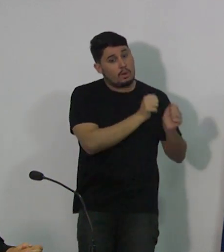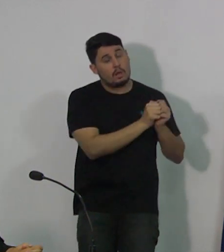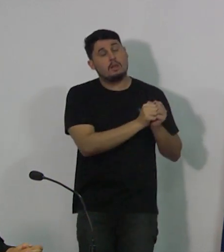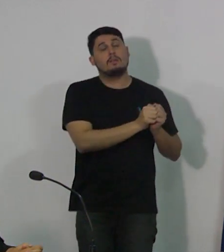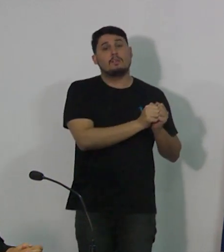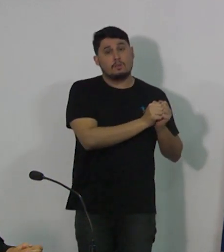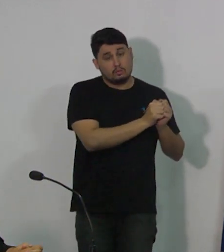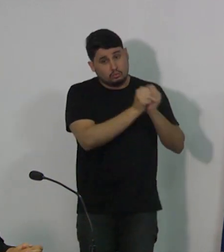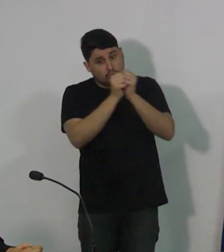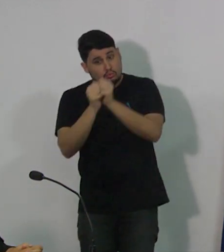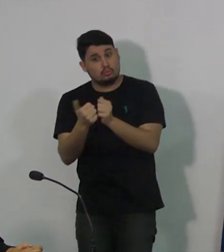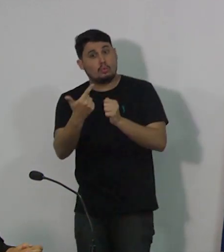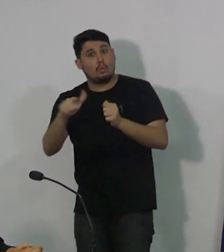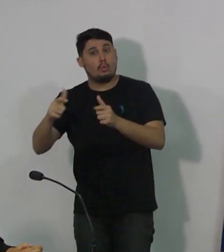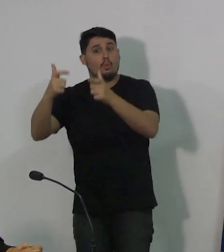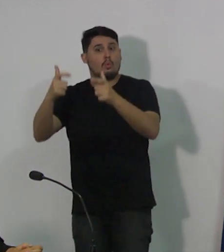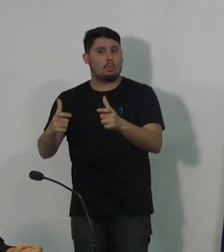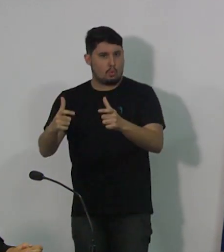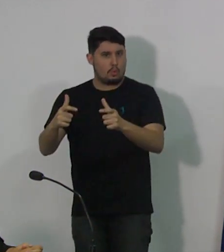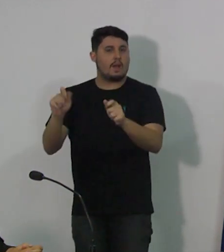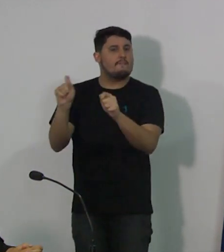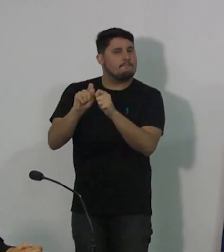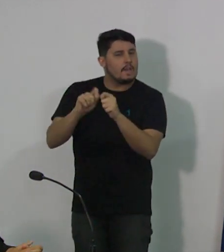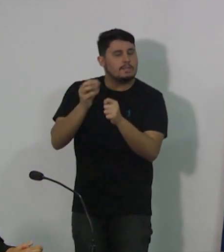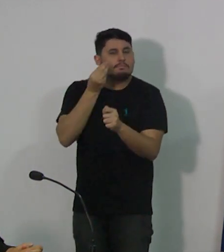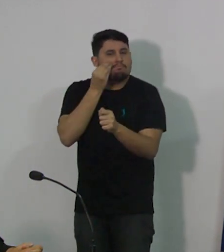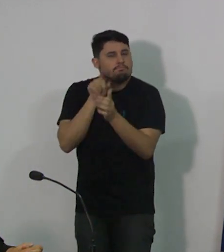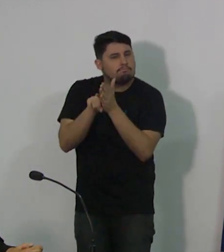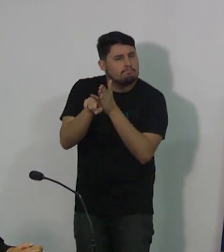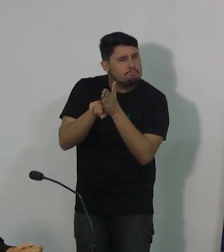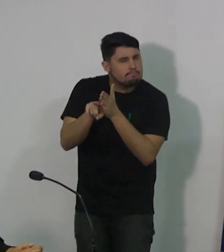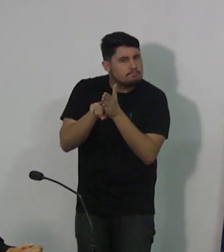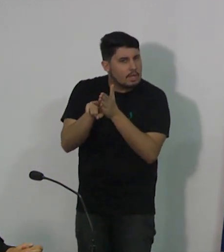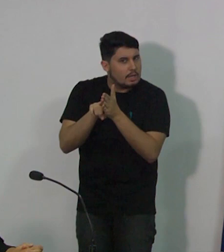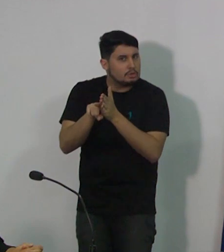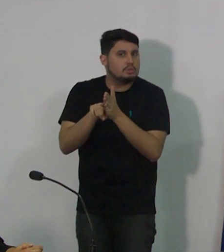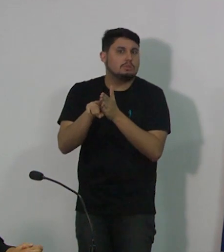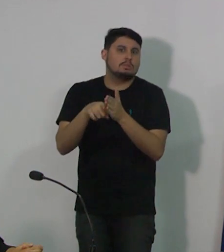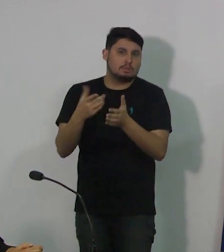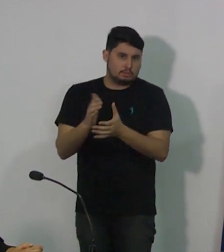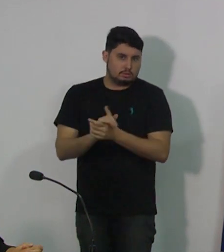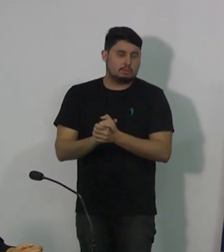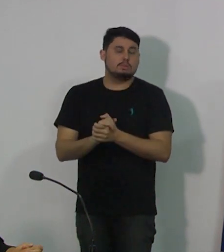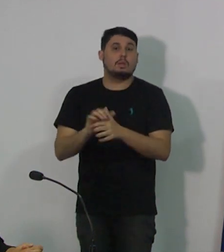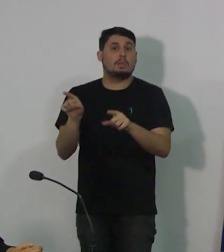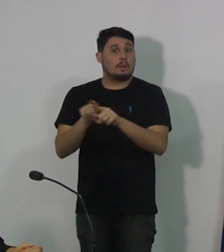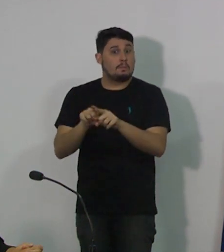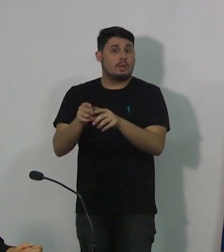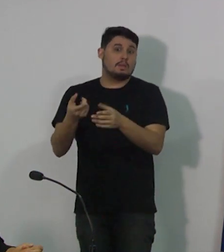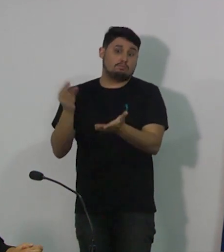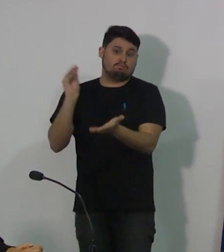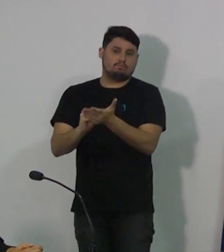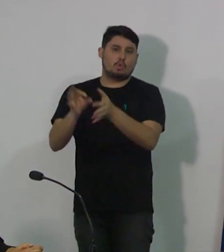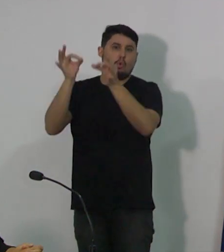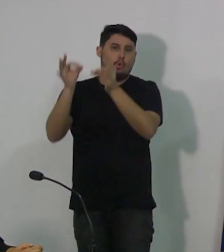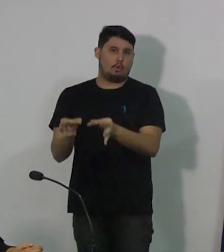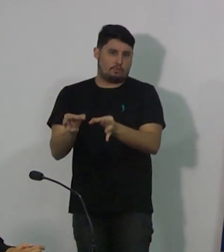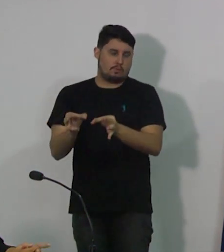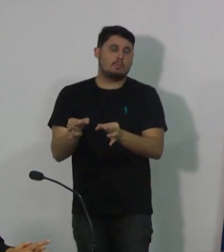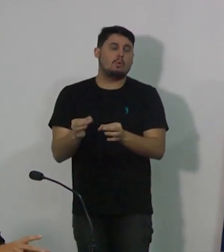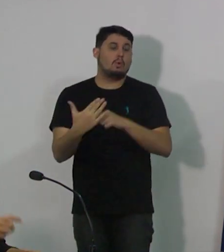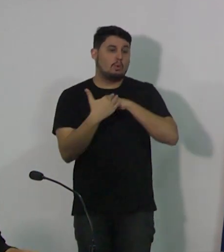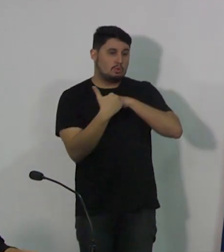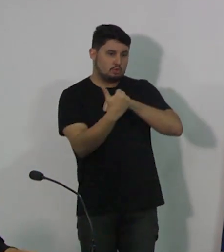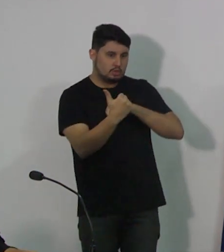foi feita a solicitação do teste, o médico fez o registro, notificou o caso, nos chamou para que houvesse a coleta